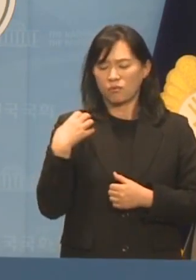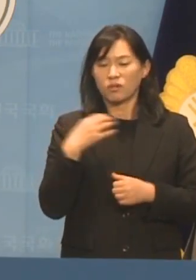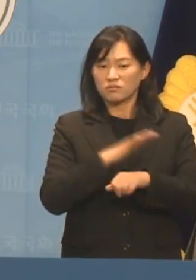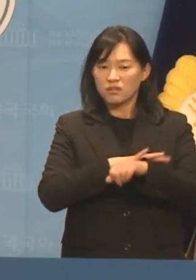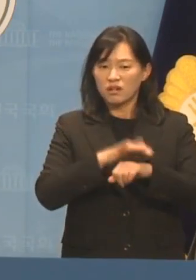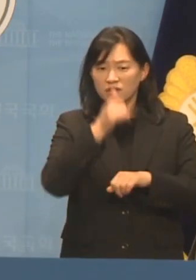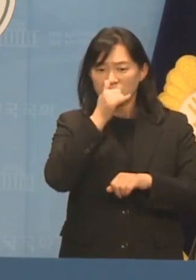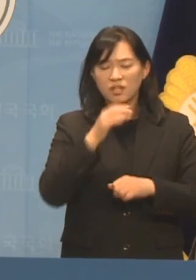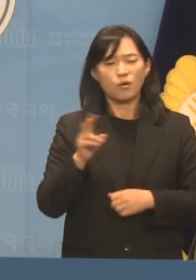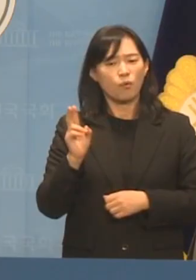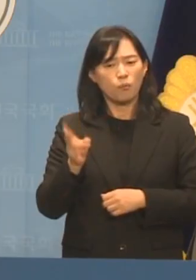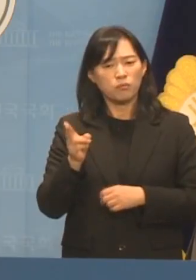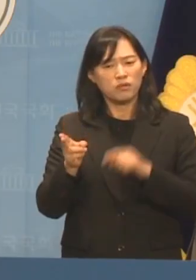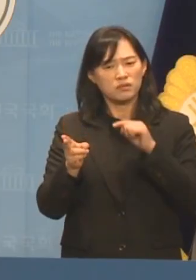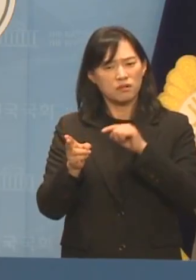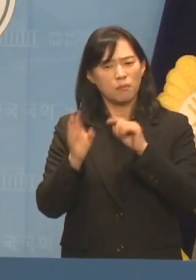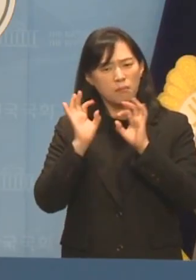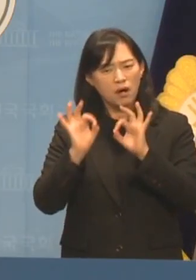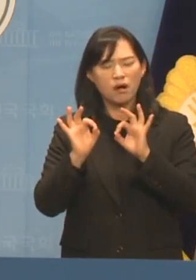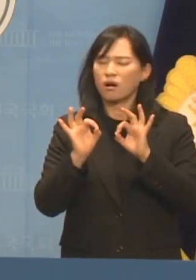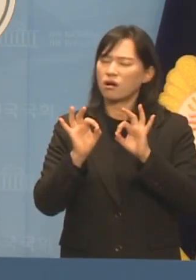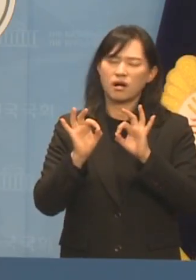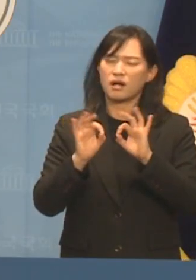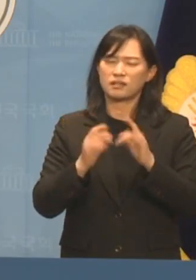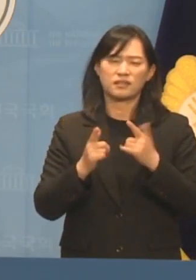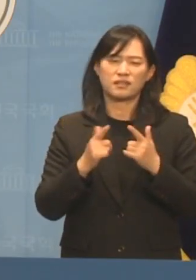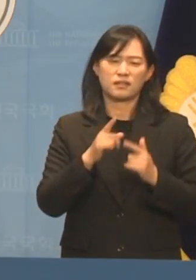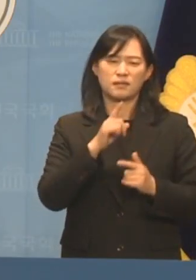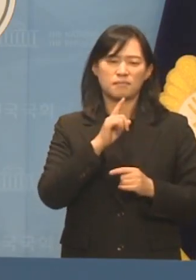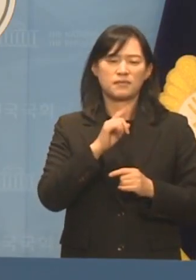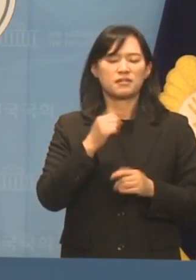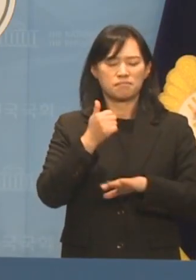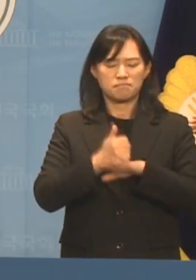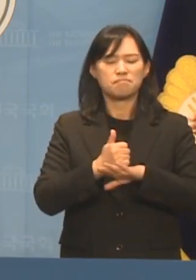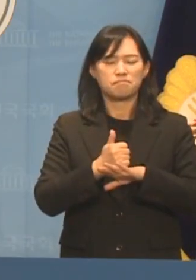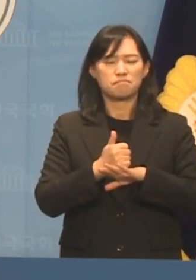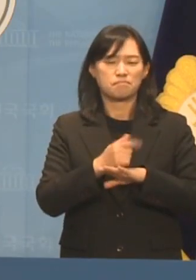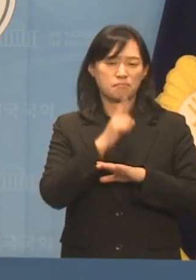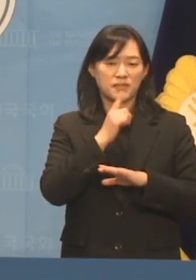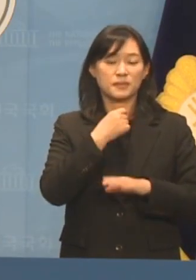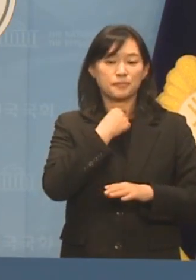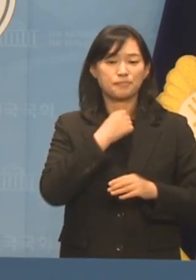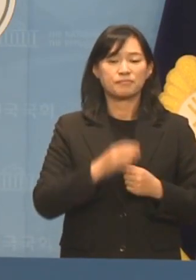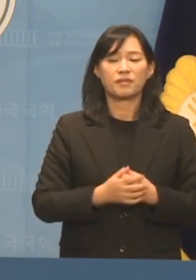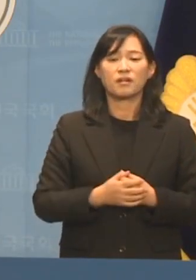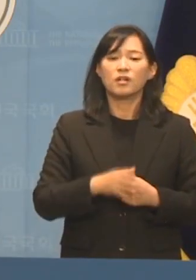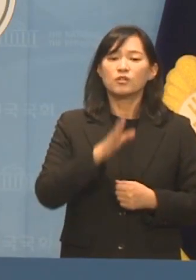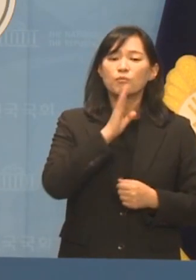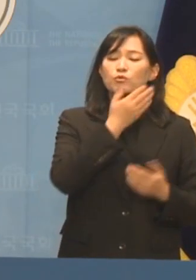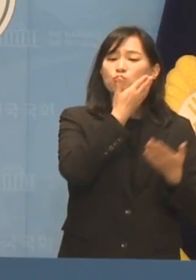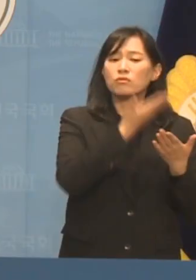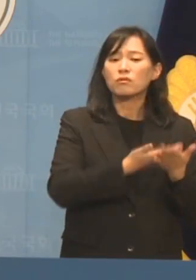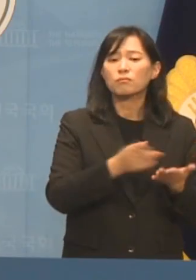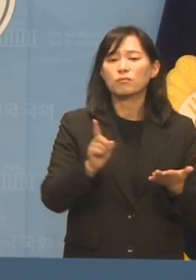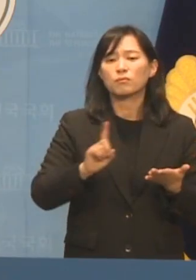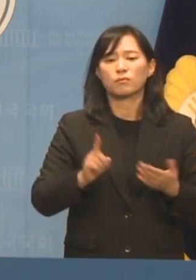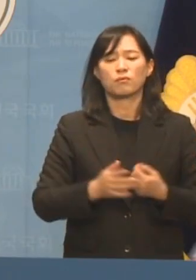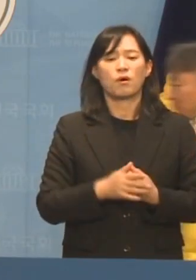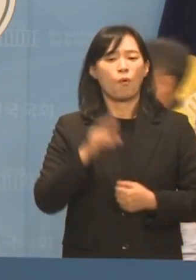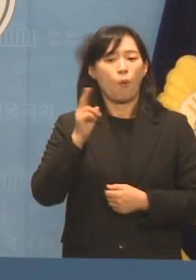있느냐, 홈플러스에서는 전혀 그렇지 못하다 이렇게 결론을 내리고 싶습니다. 정말 중요한 것은